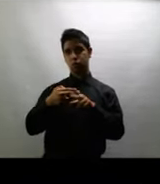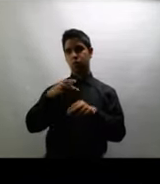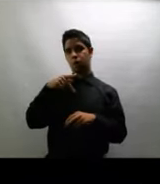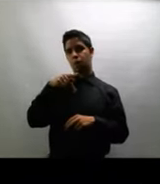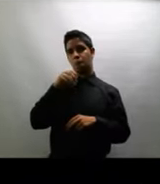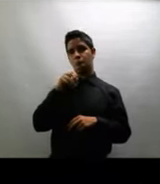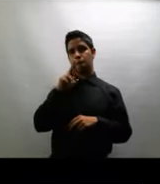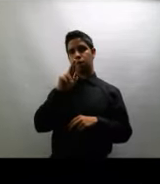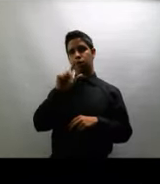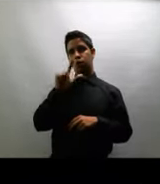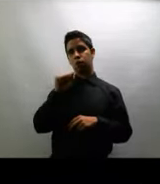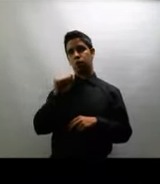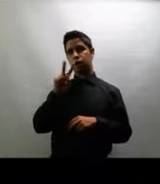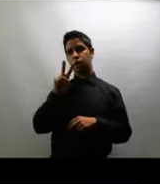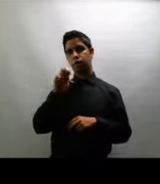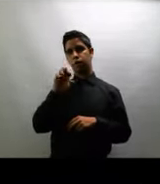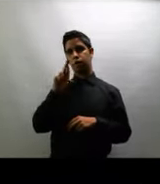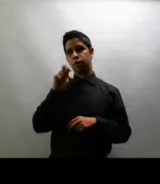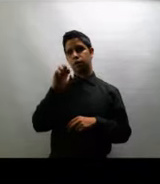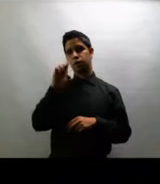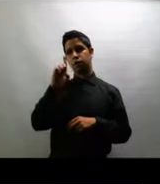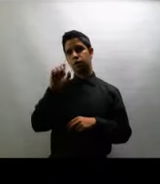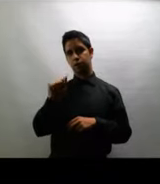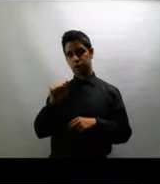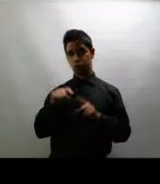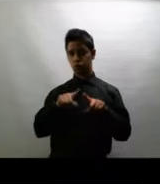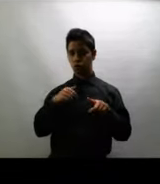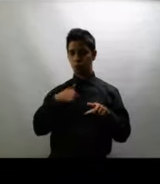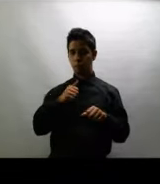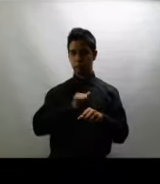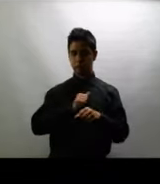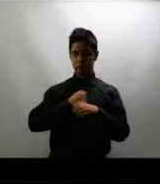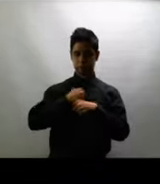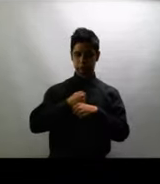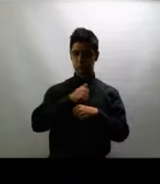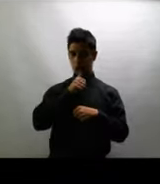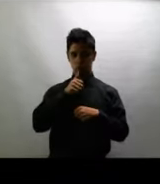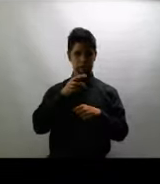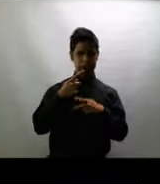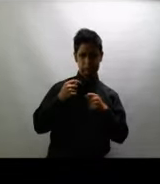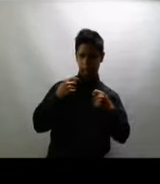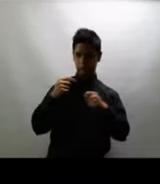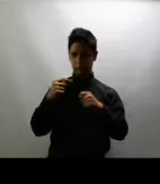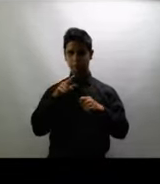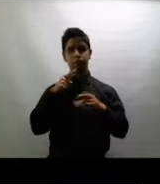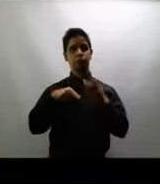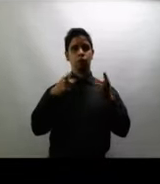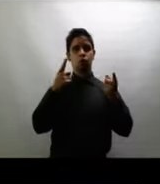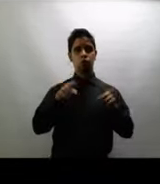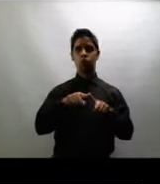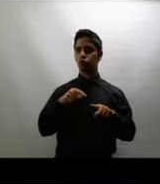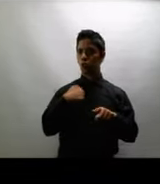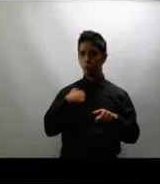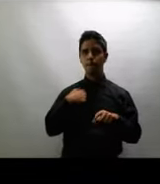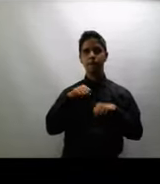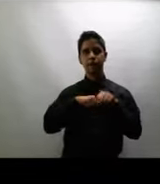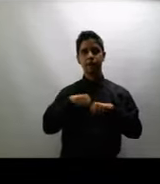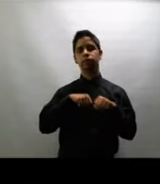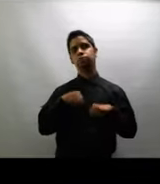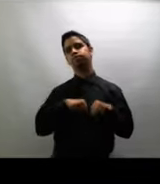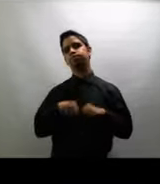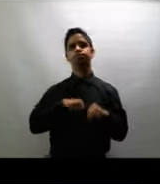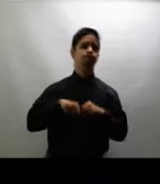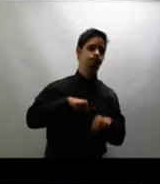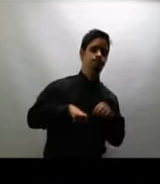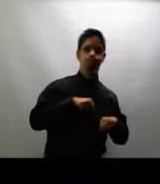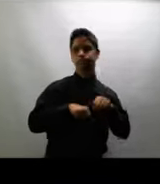que está en el primer disco, yo la hice. O sea, la tenía que hacer, no me salía nada, me fui a correr bicicleta, que él sabe que yo corro bicicleta, me fui en un bosque,